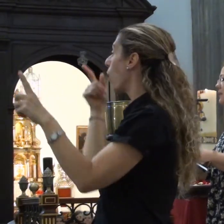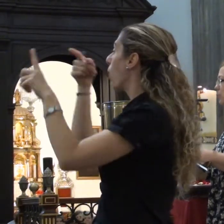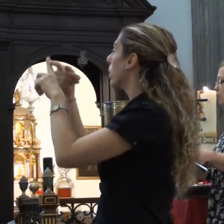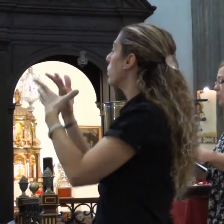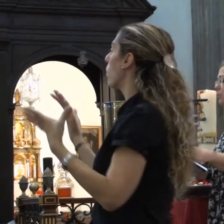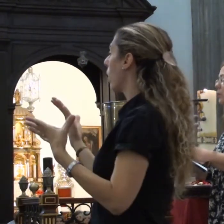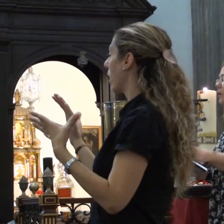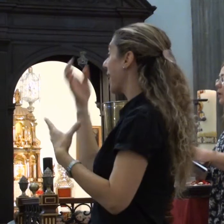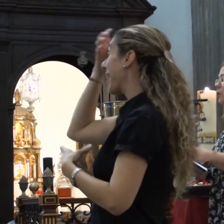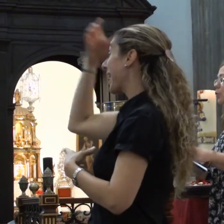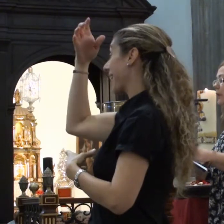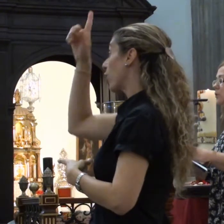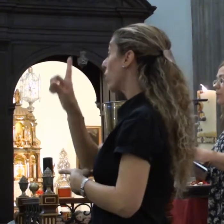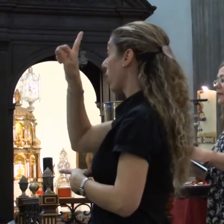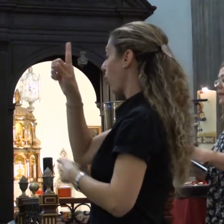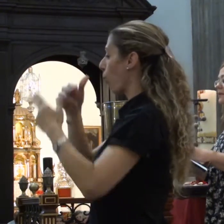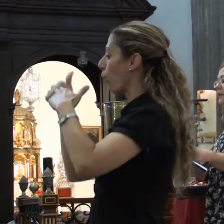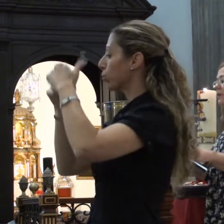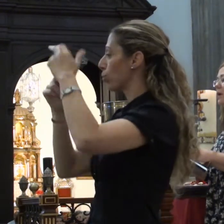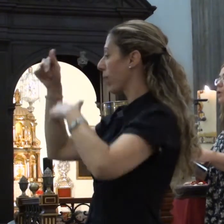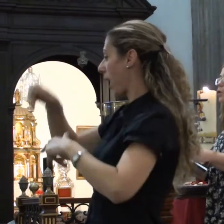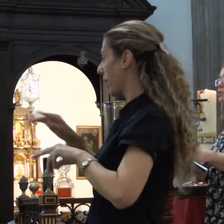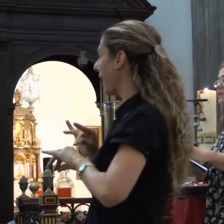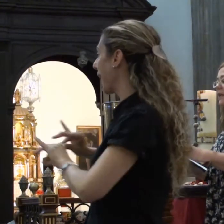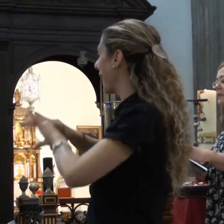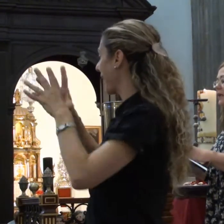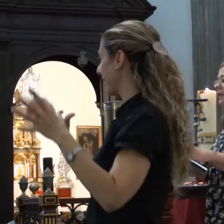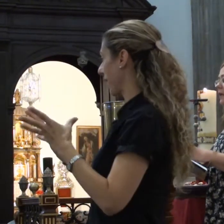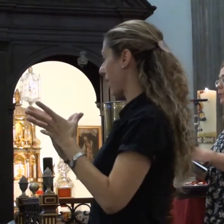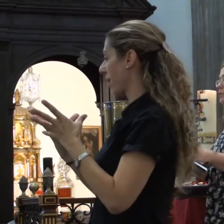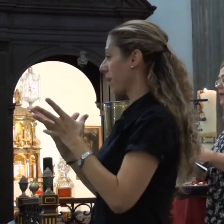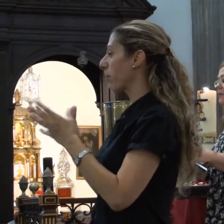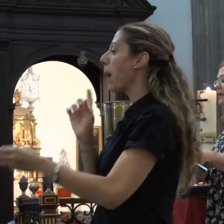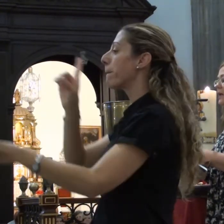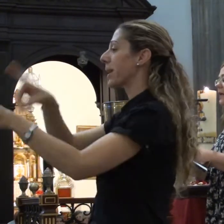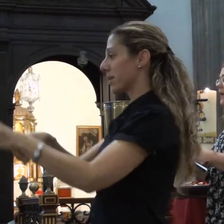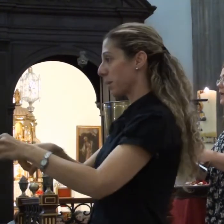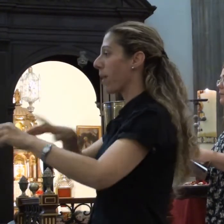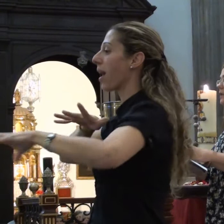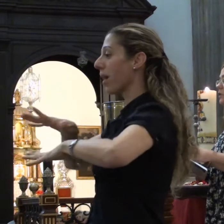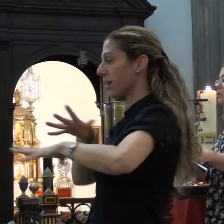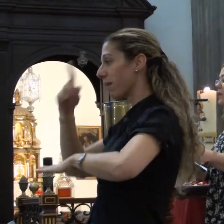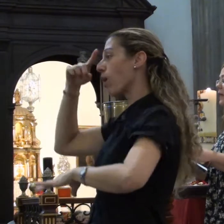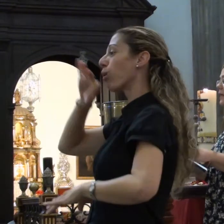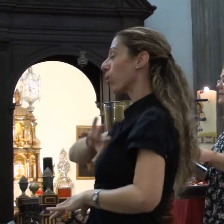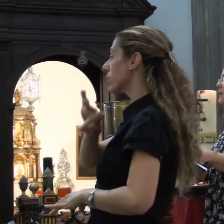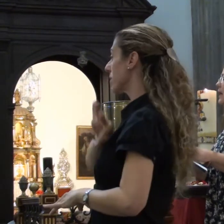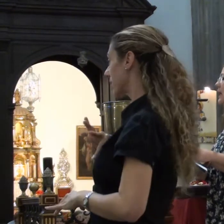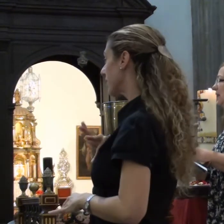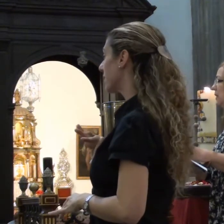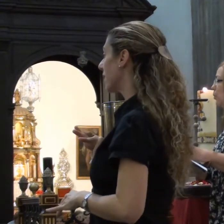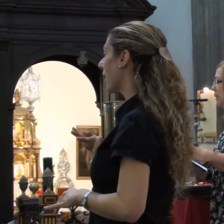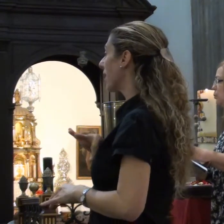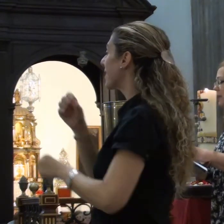en este mundo tomando parte activa consciente y responsable en la misión de la iglesia